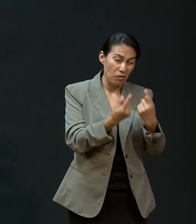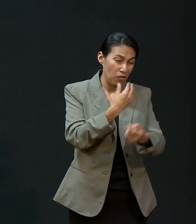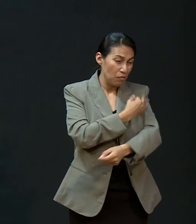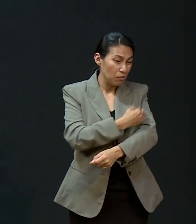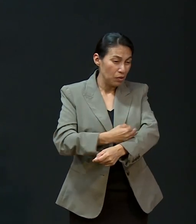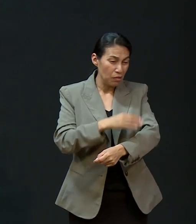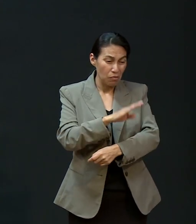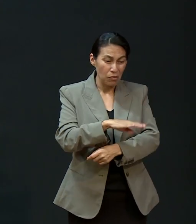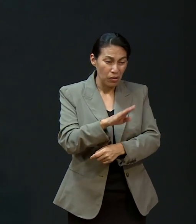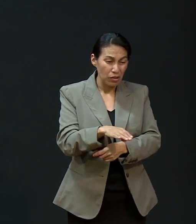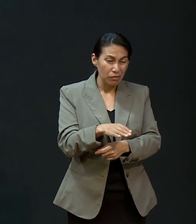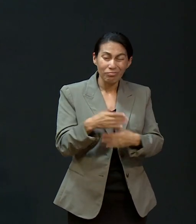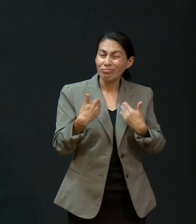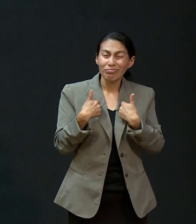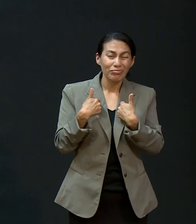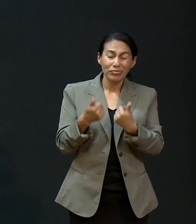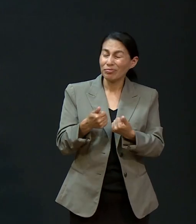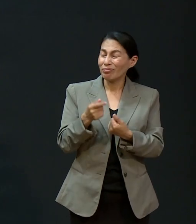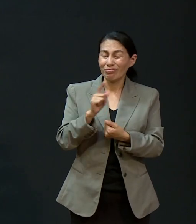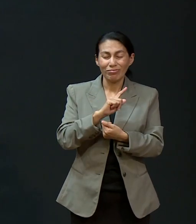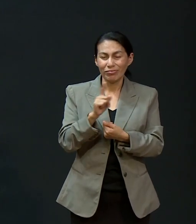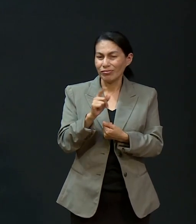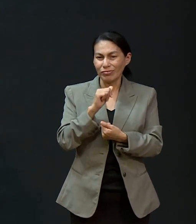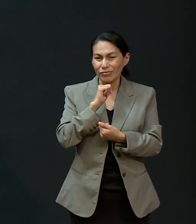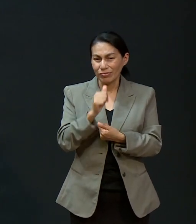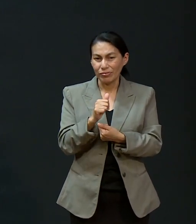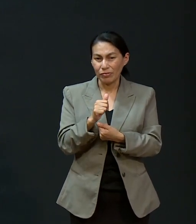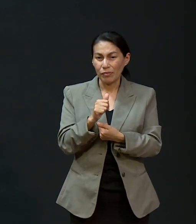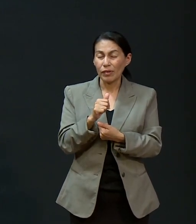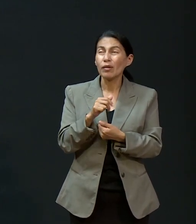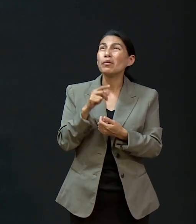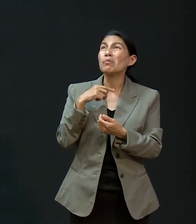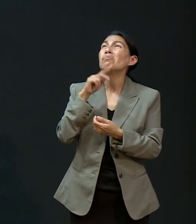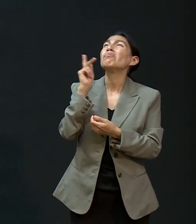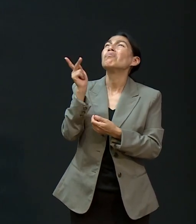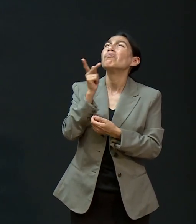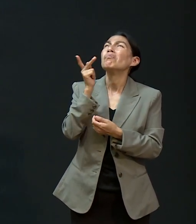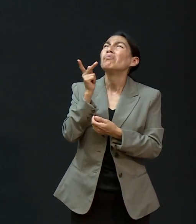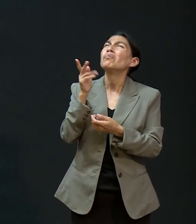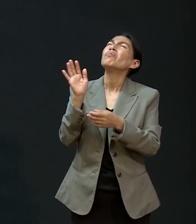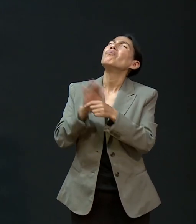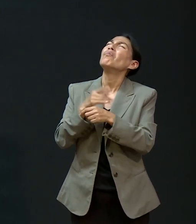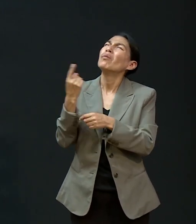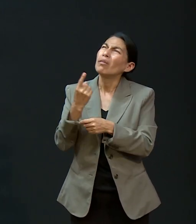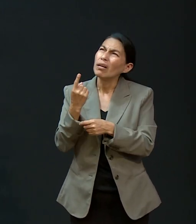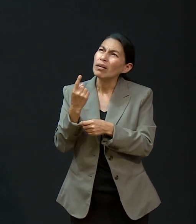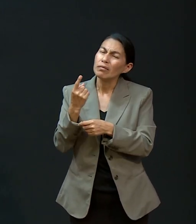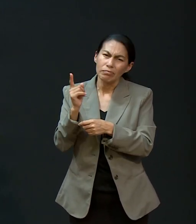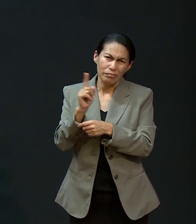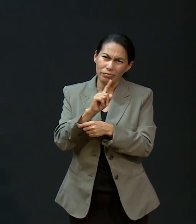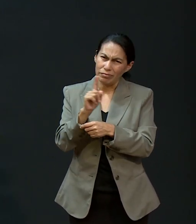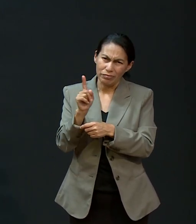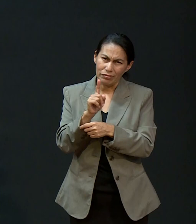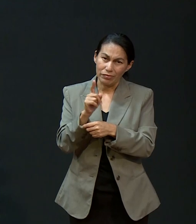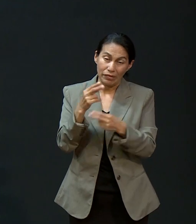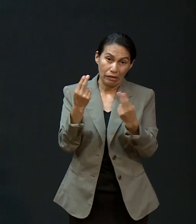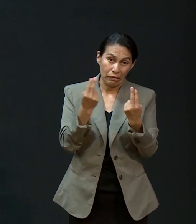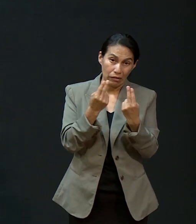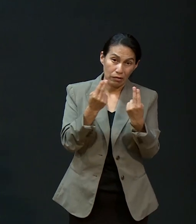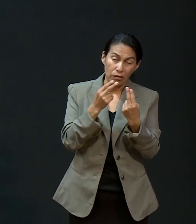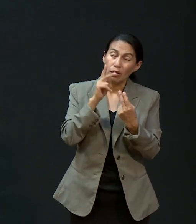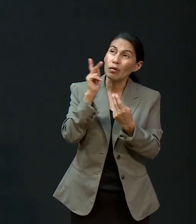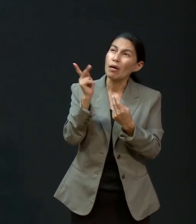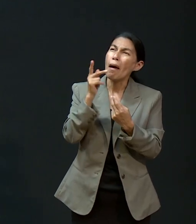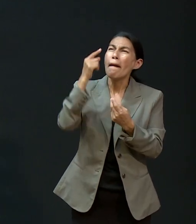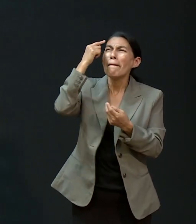Pero una vez escuché en una predicación que no se necesita preguntar el por qué, sino el para qué. ¿Para qué